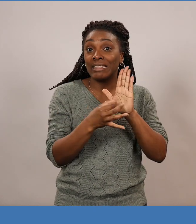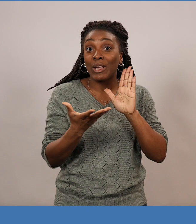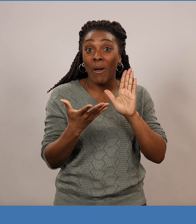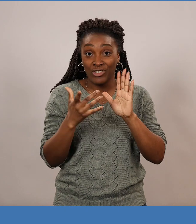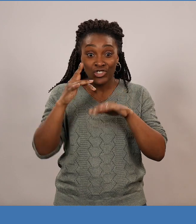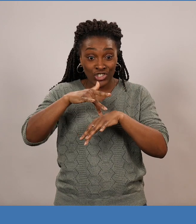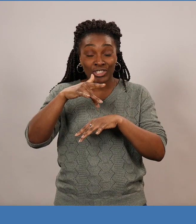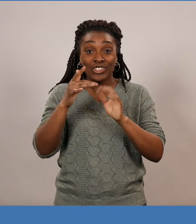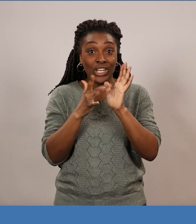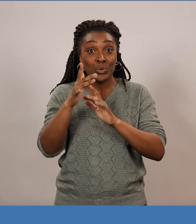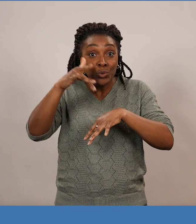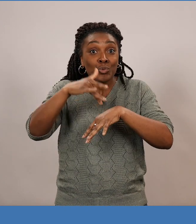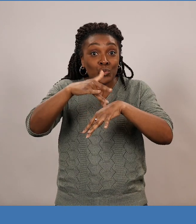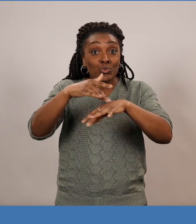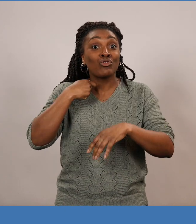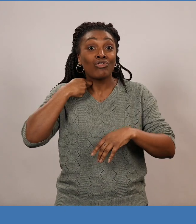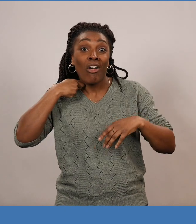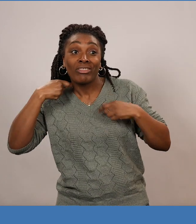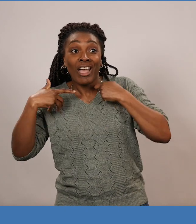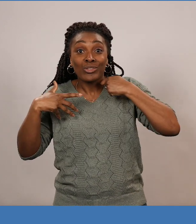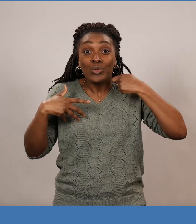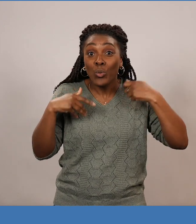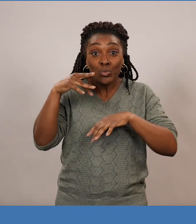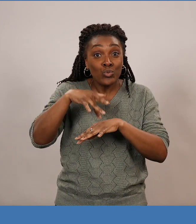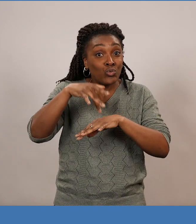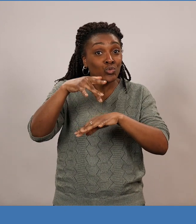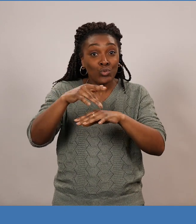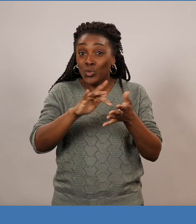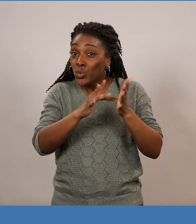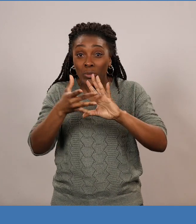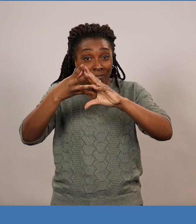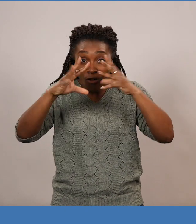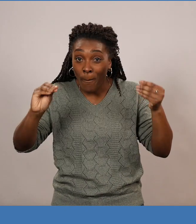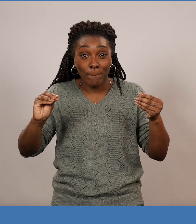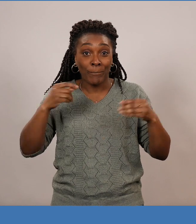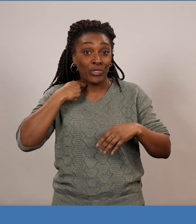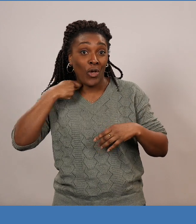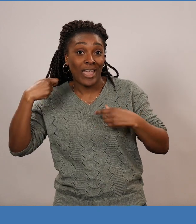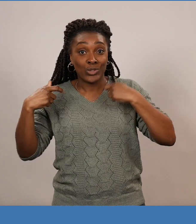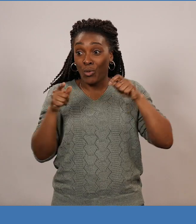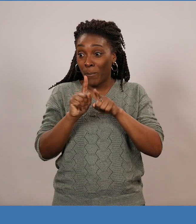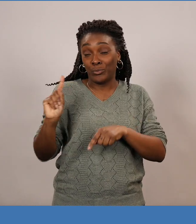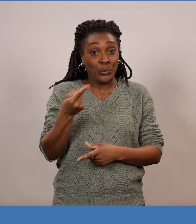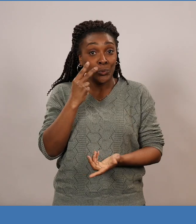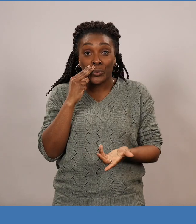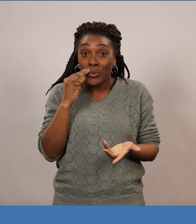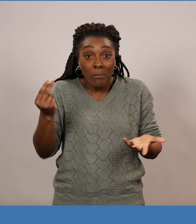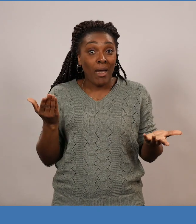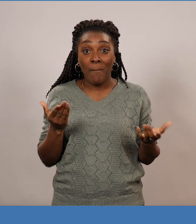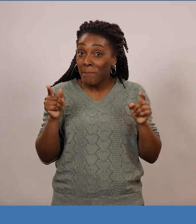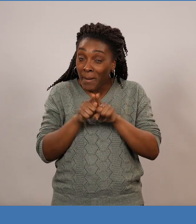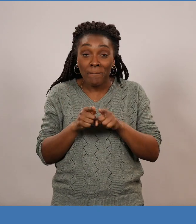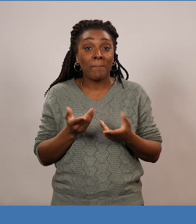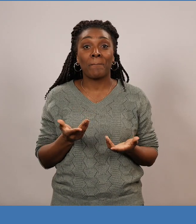été tenté en toutes choses. C'est-à-dire qu'il a expérimenté tous les types de tentations qu'un être humain